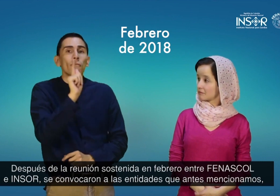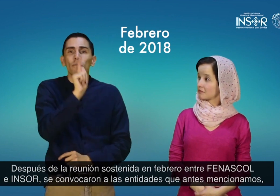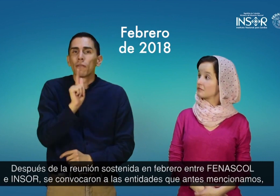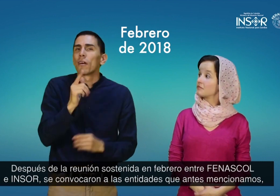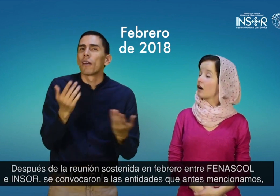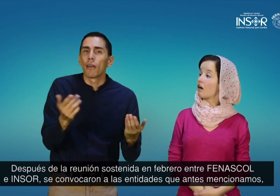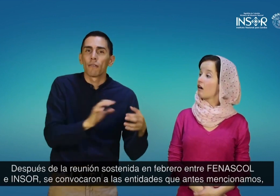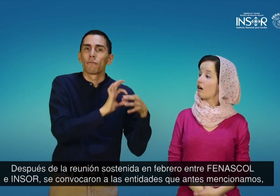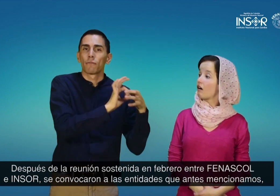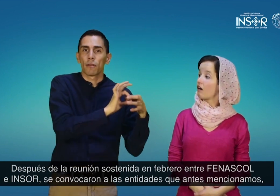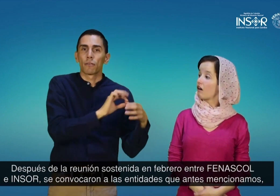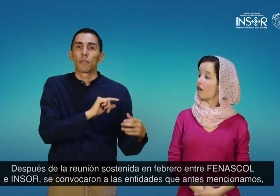que antes mencionamos.